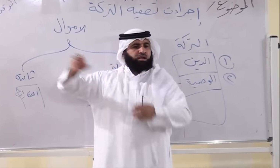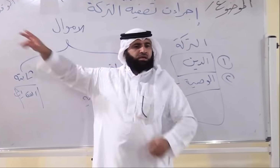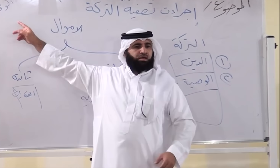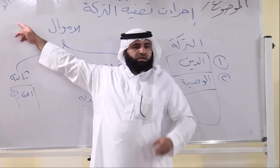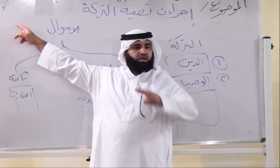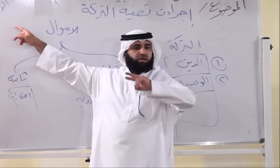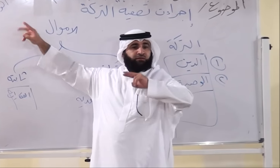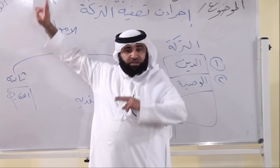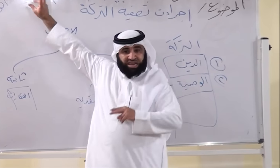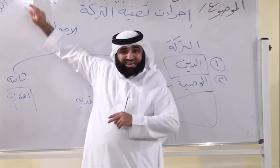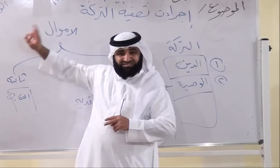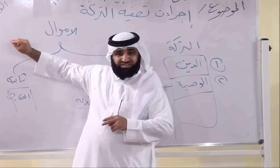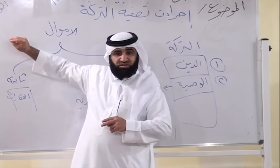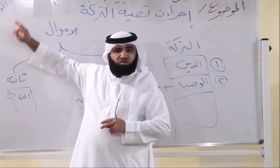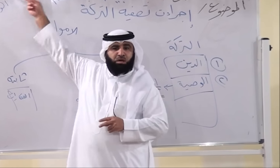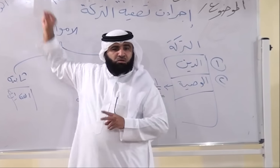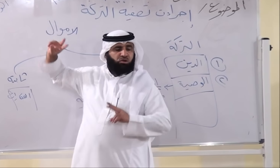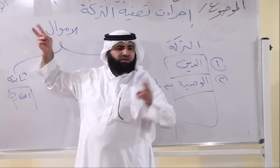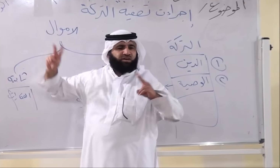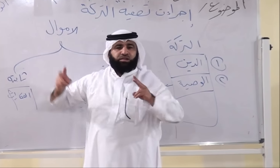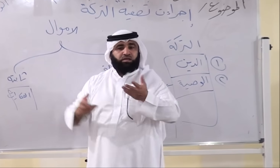ما الفرق بين الوصية والوقف؟